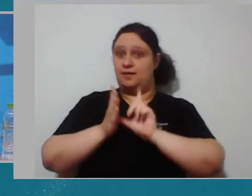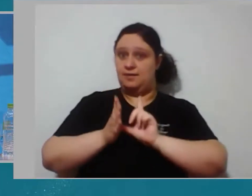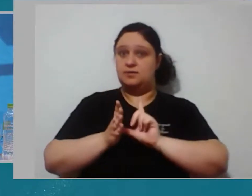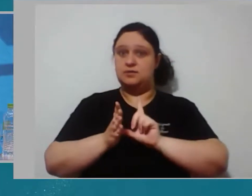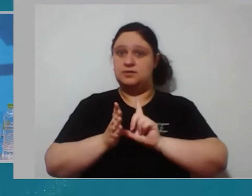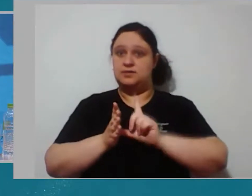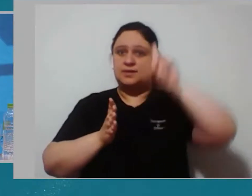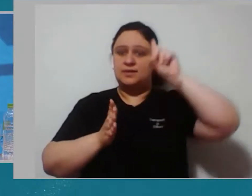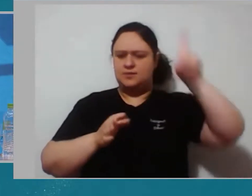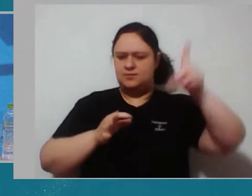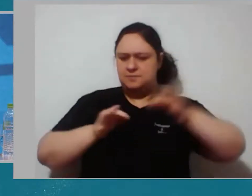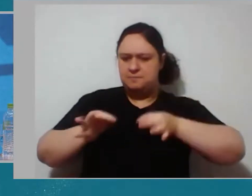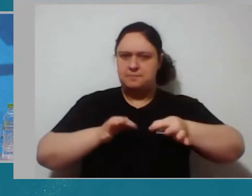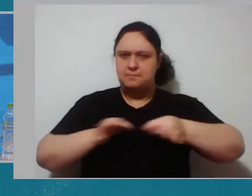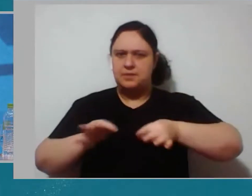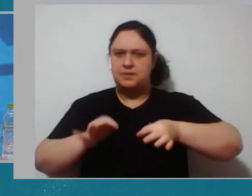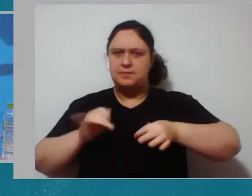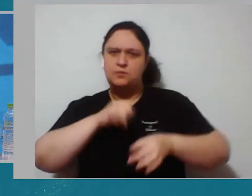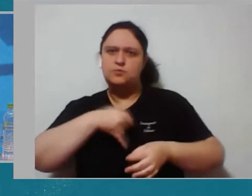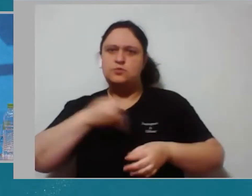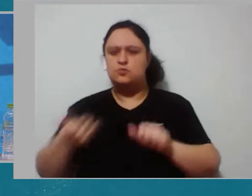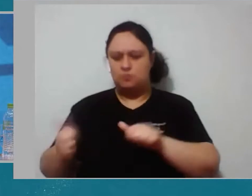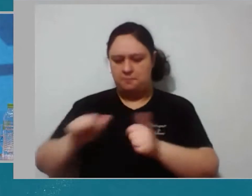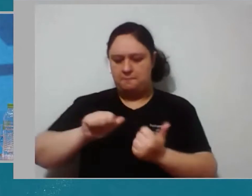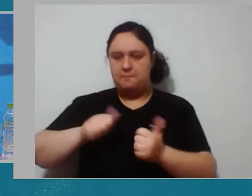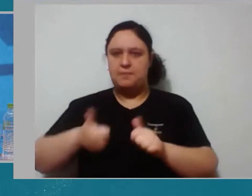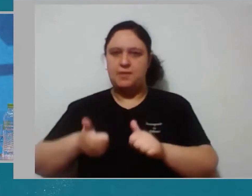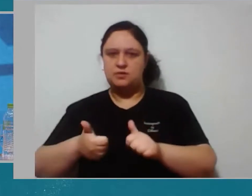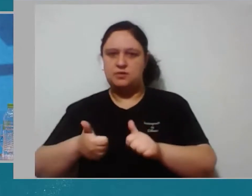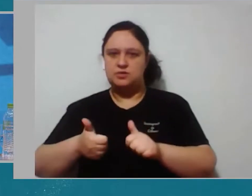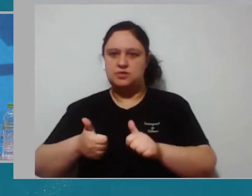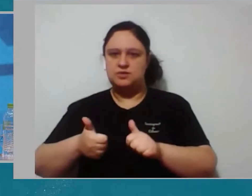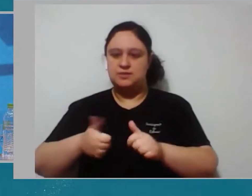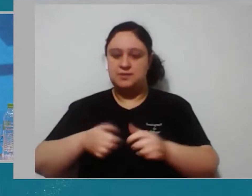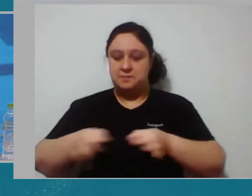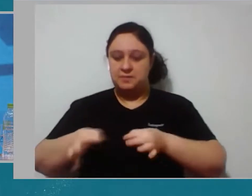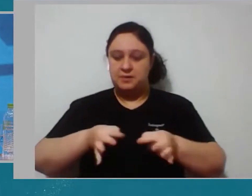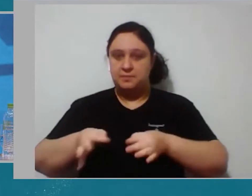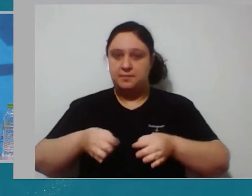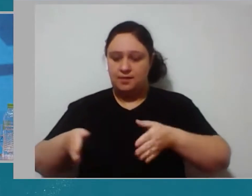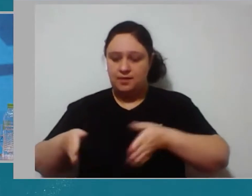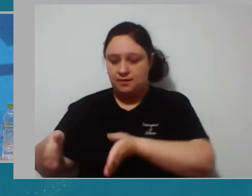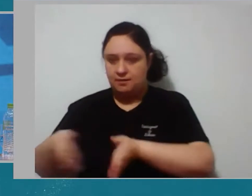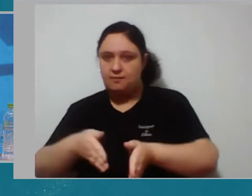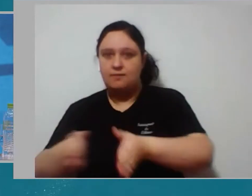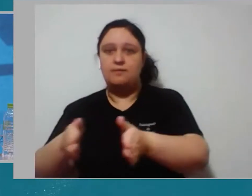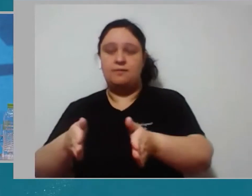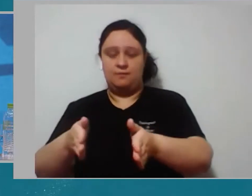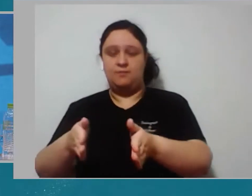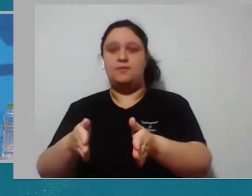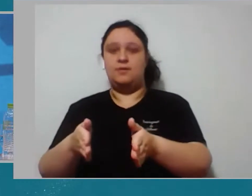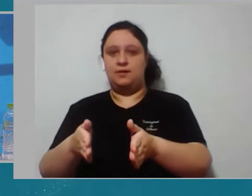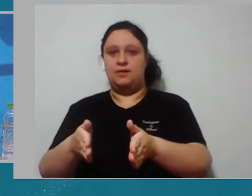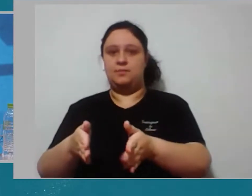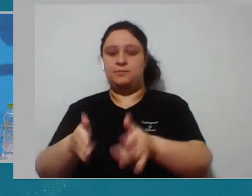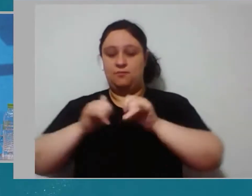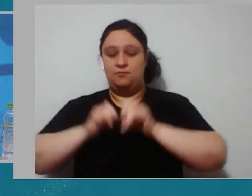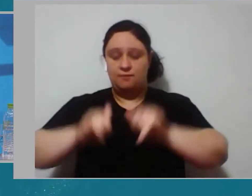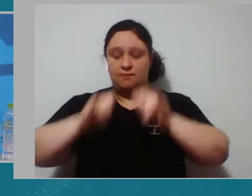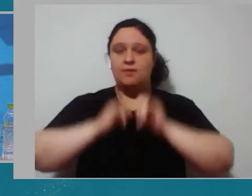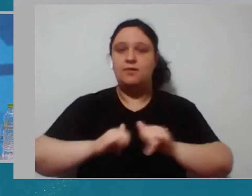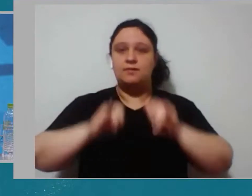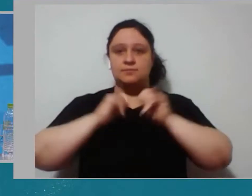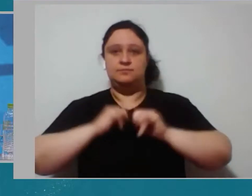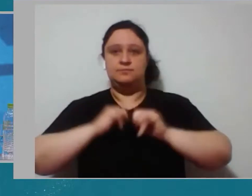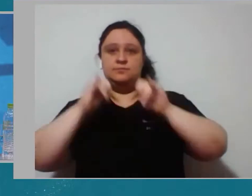é precursor do nosso Senhor Jesus. Ele vem para anunciar a vinda do